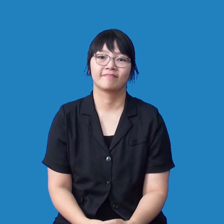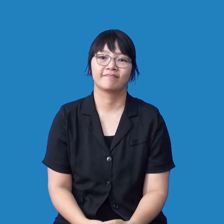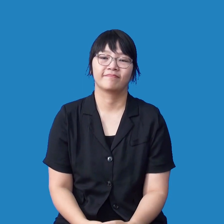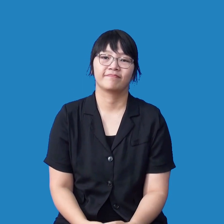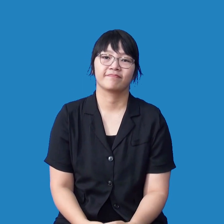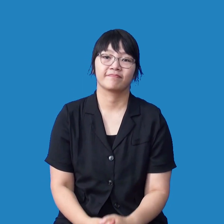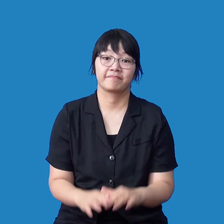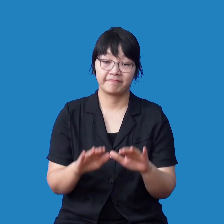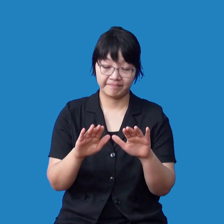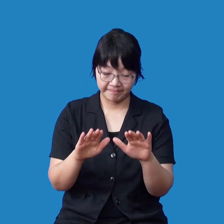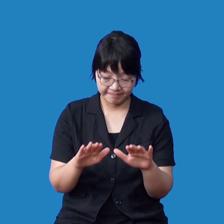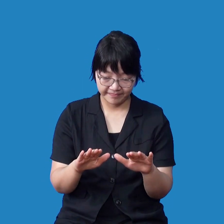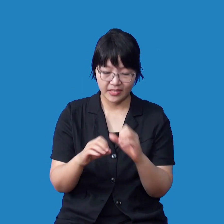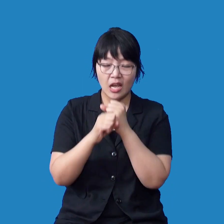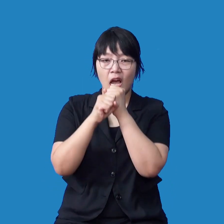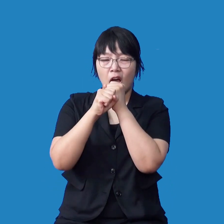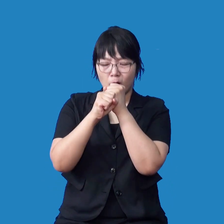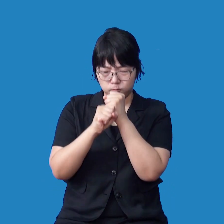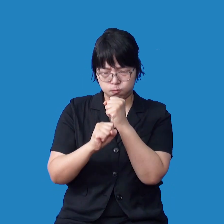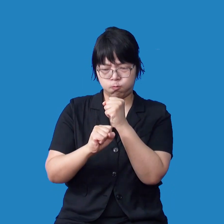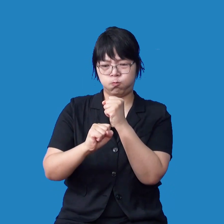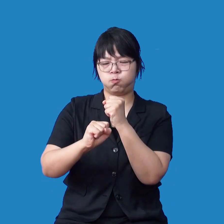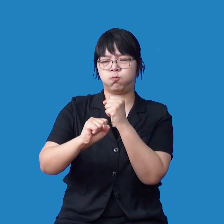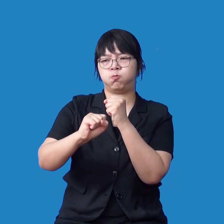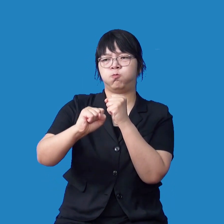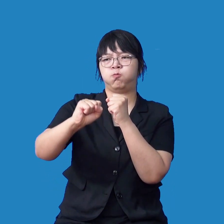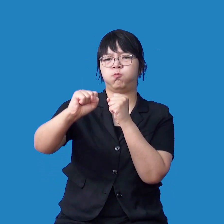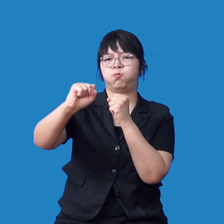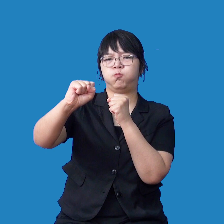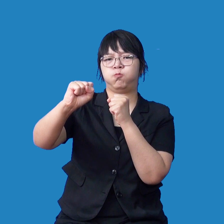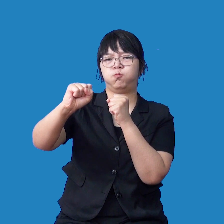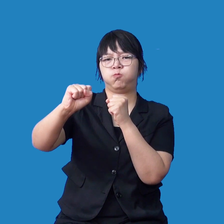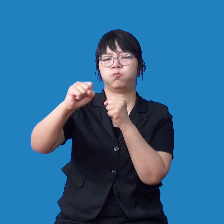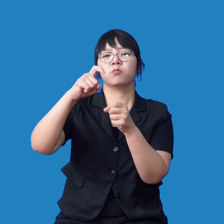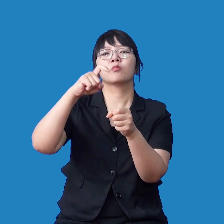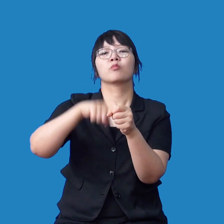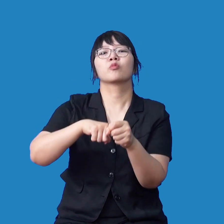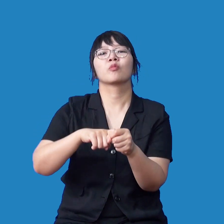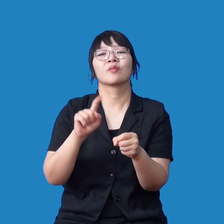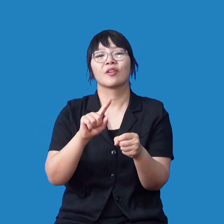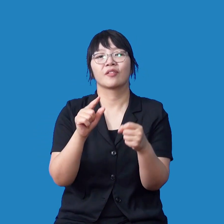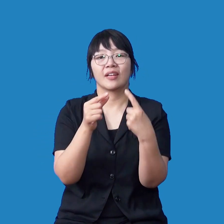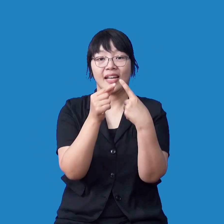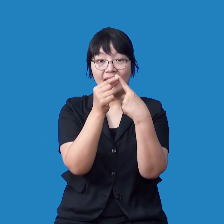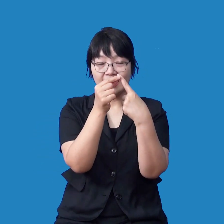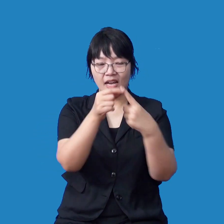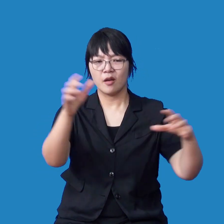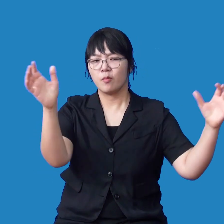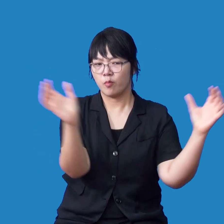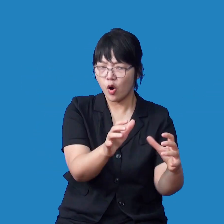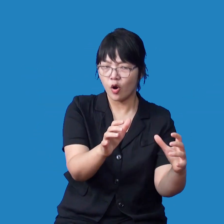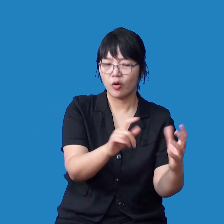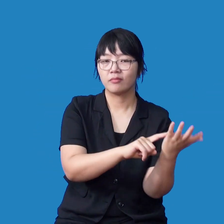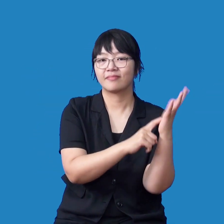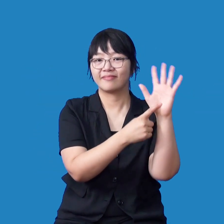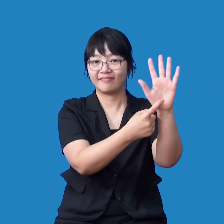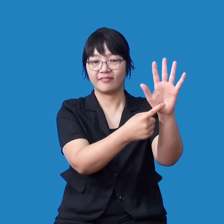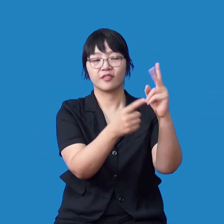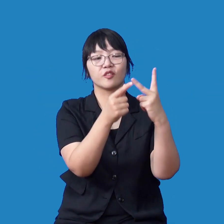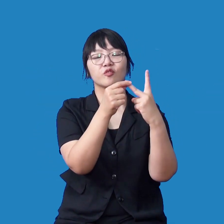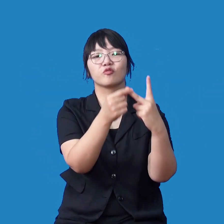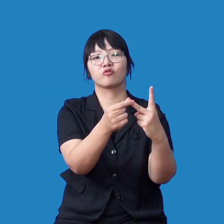자, 나팔이 울려 퍼졌던 또 하나의 목적이 있습니다. 첫째로 이것은 모이라는 소집의